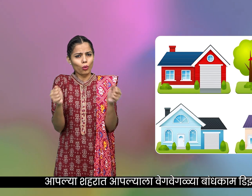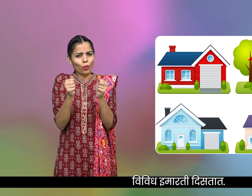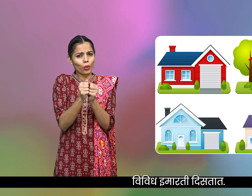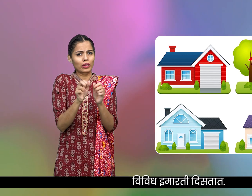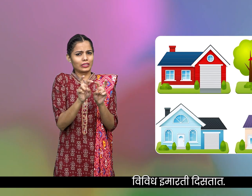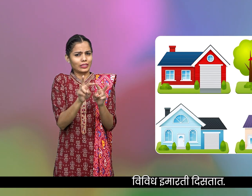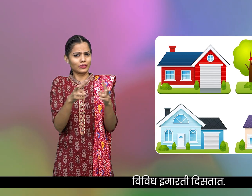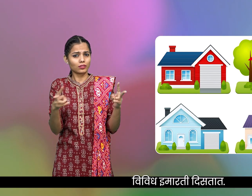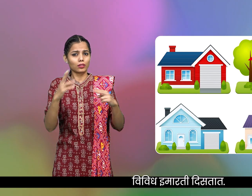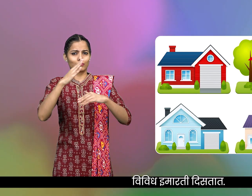विविध इमारती दिसतात.